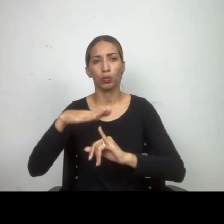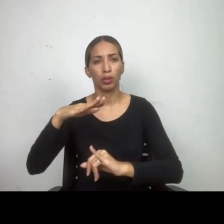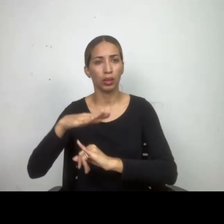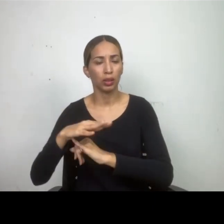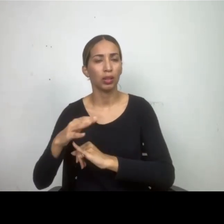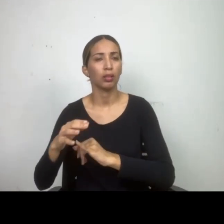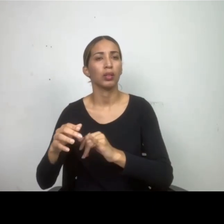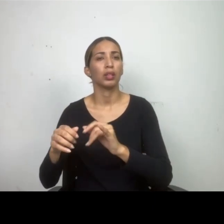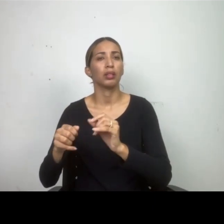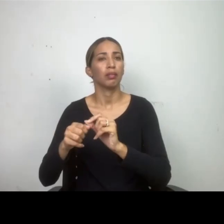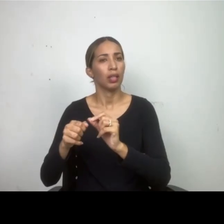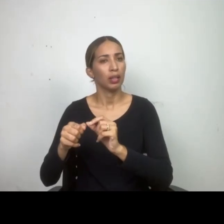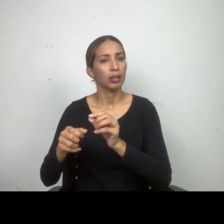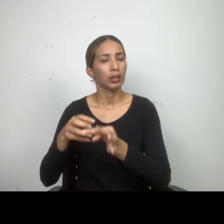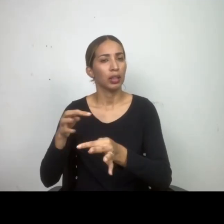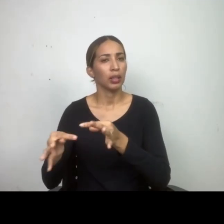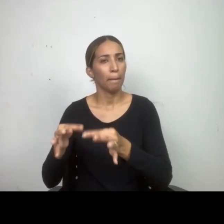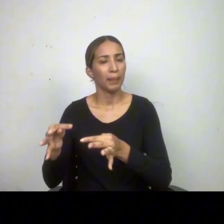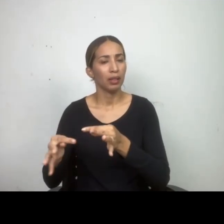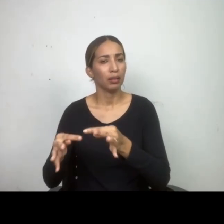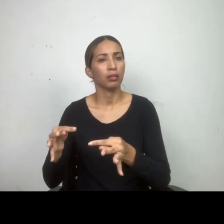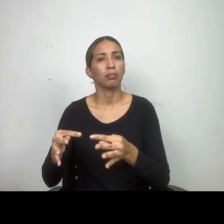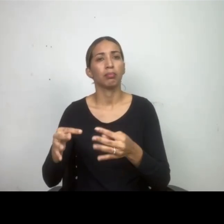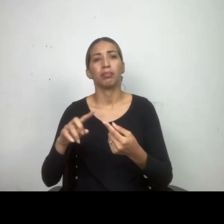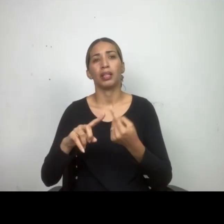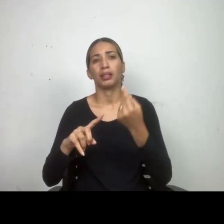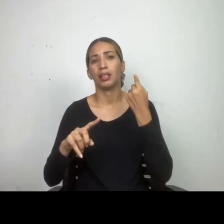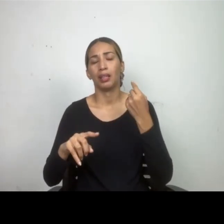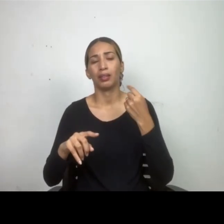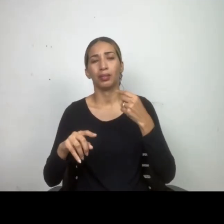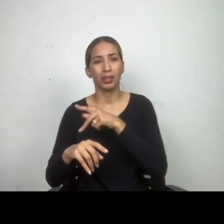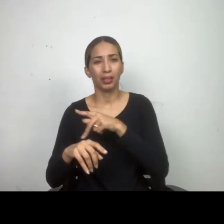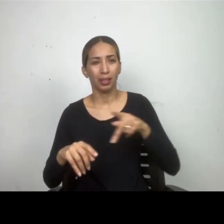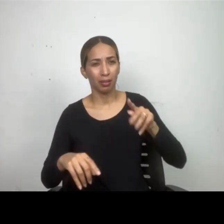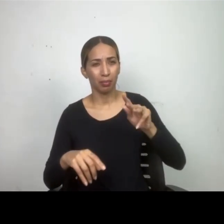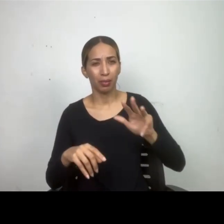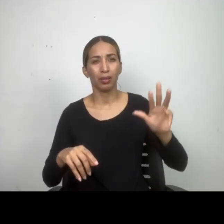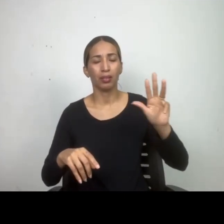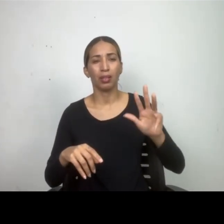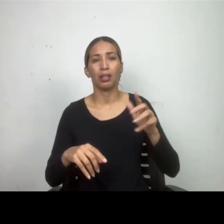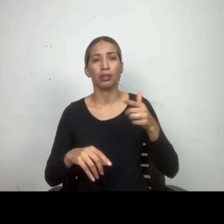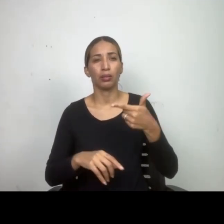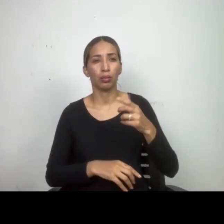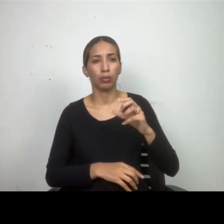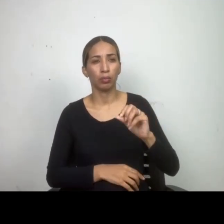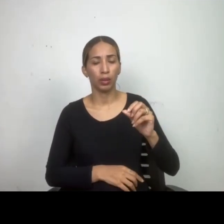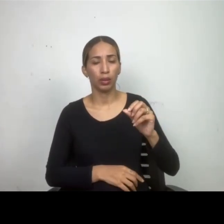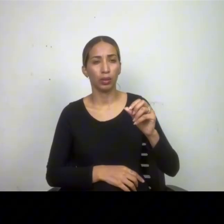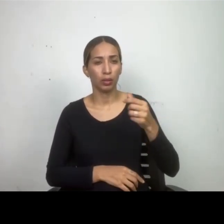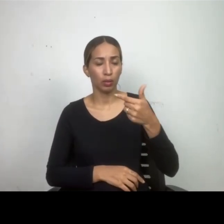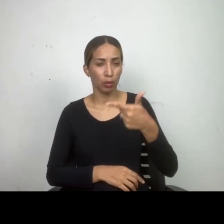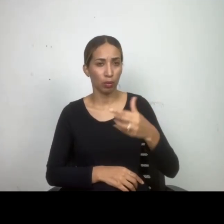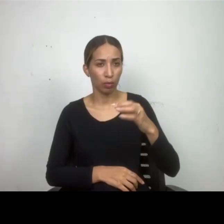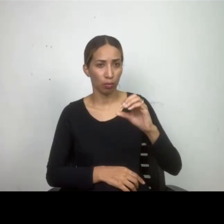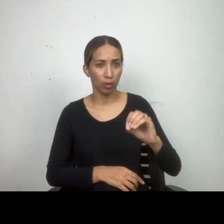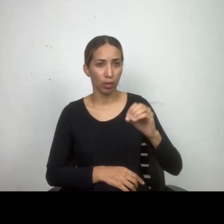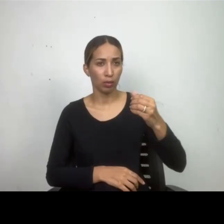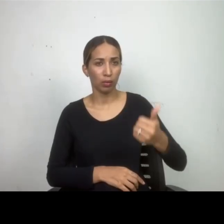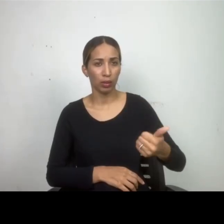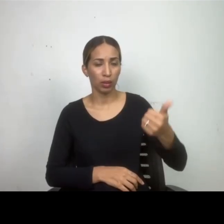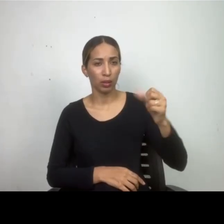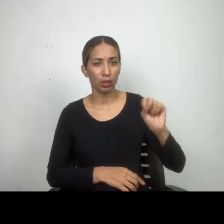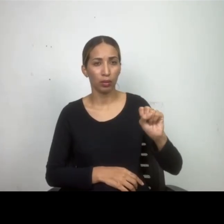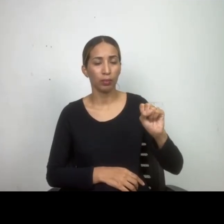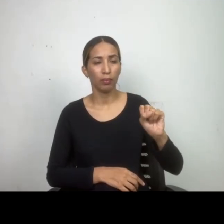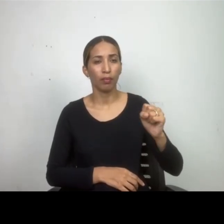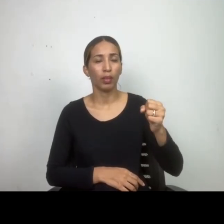financiamento delas durante o governo Bolsonaro. Só em 2018, né, o governo federal, ele financiou